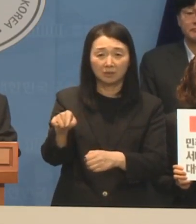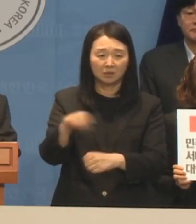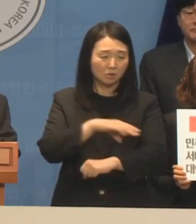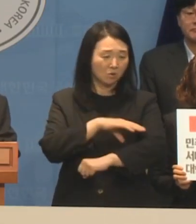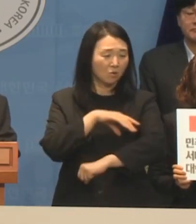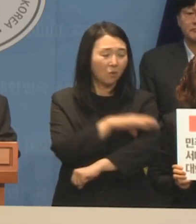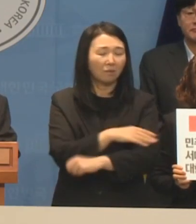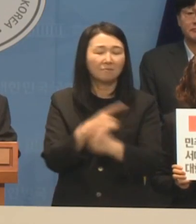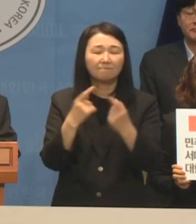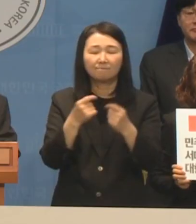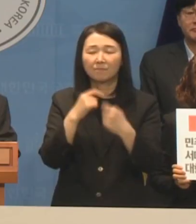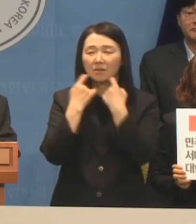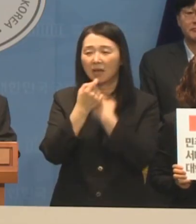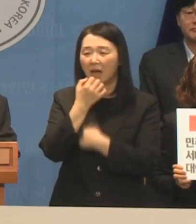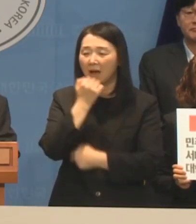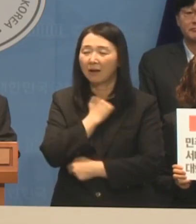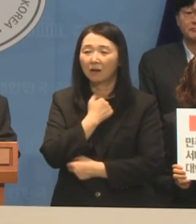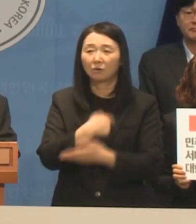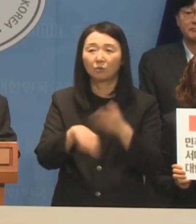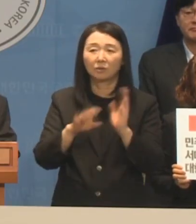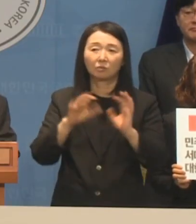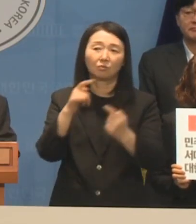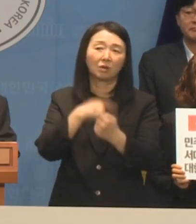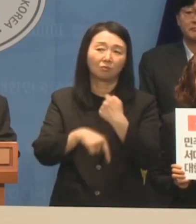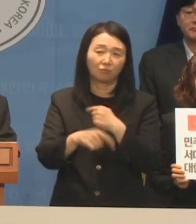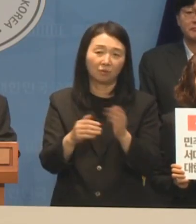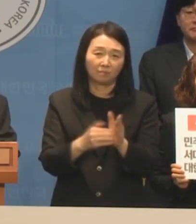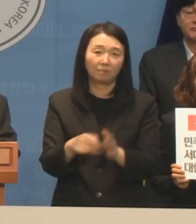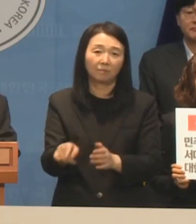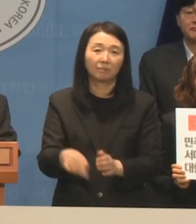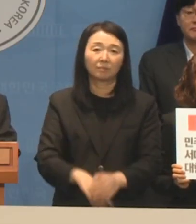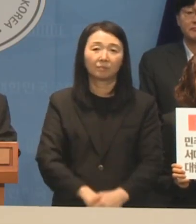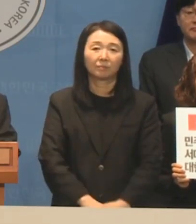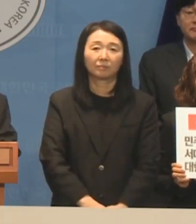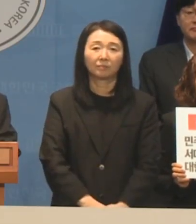권력 유지와 사익을 위해 국정을 운영해 왔습니다.